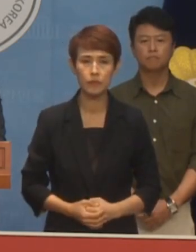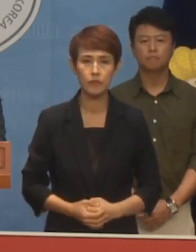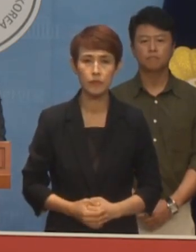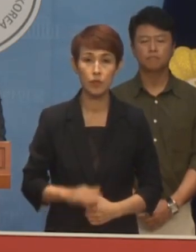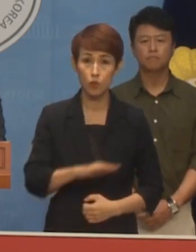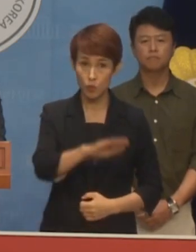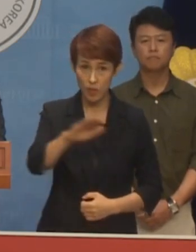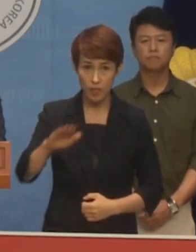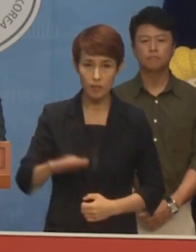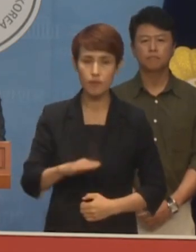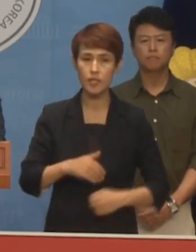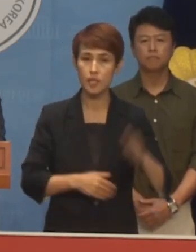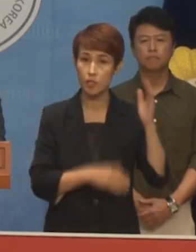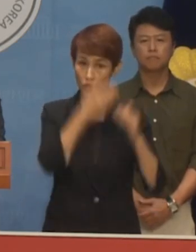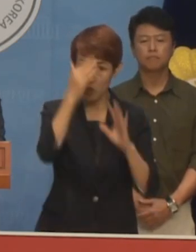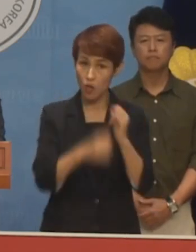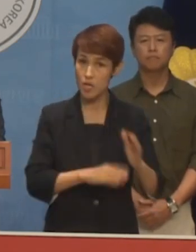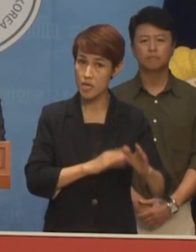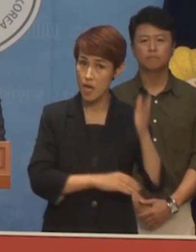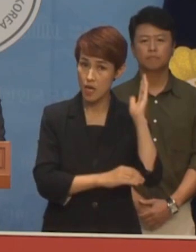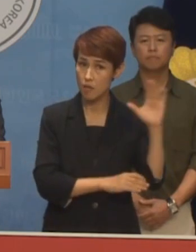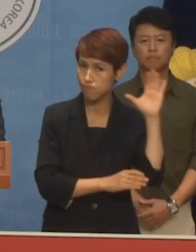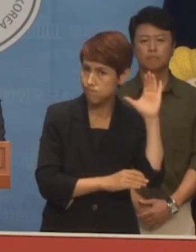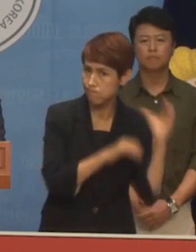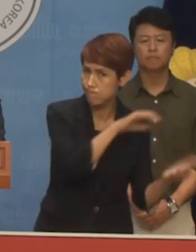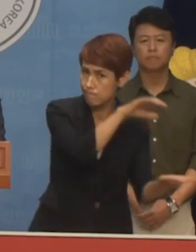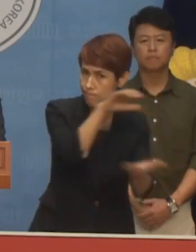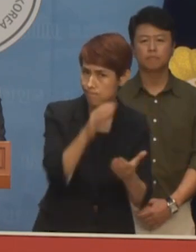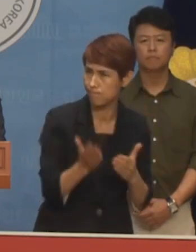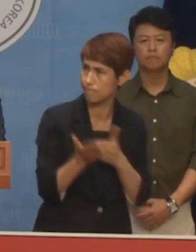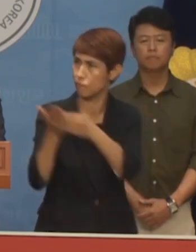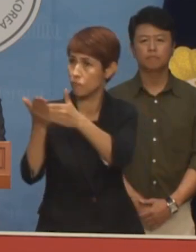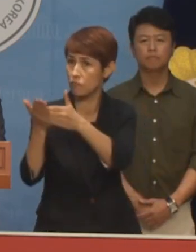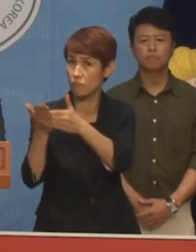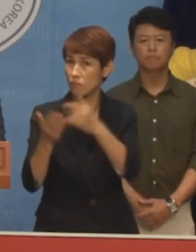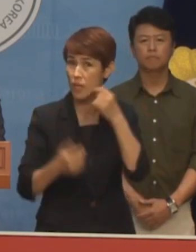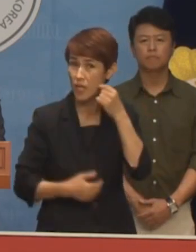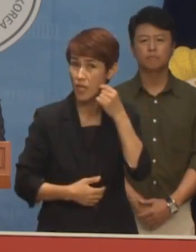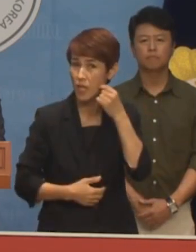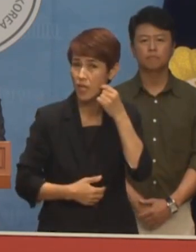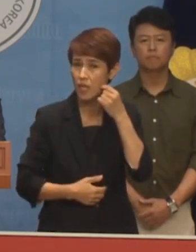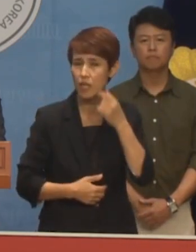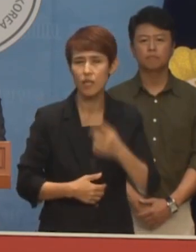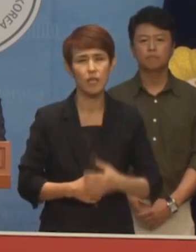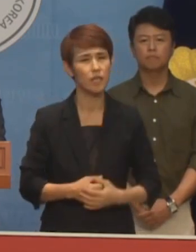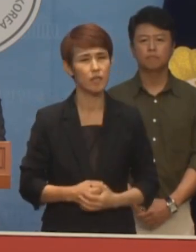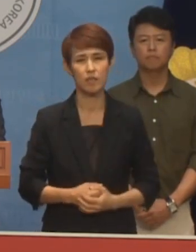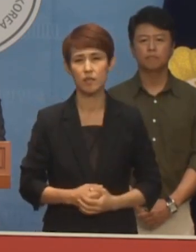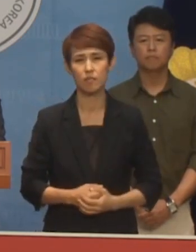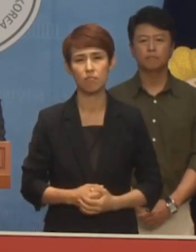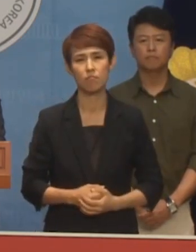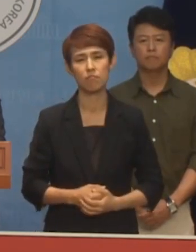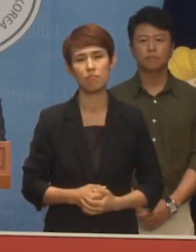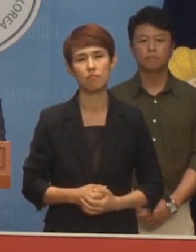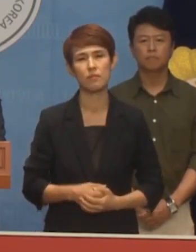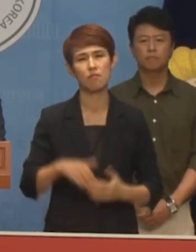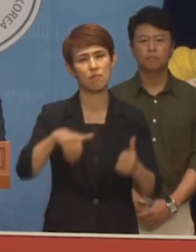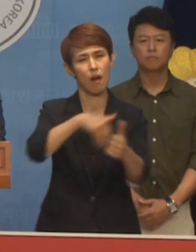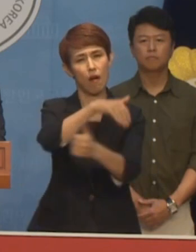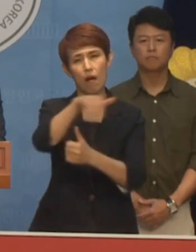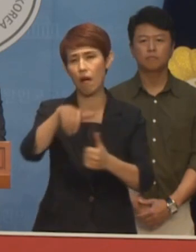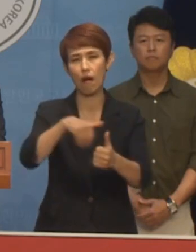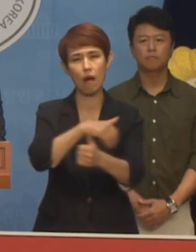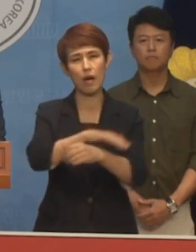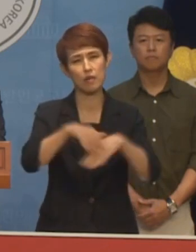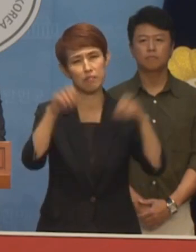우리들의 이야기를 들어주고 대변해 줄 수 있는 역할을 하지 못한다면 보이지만 곧 사라지고 잡으려 해도 잡히지 않는